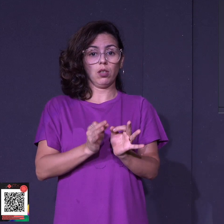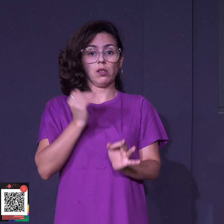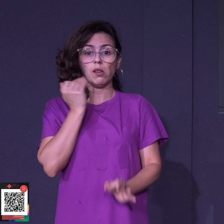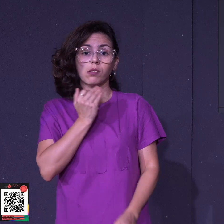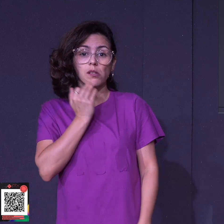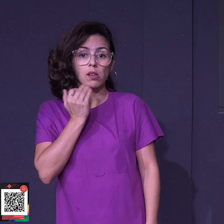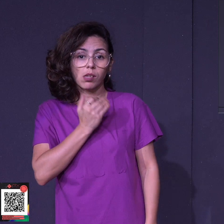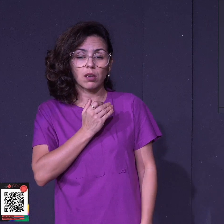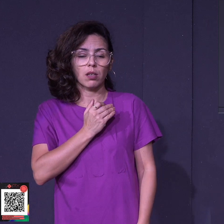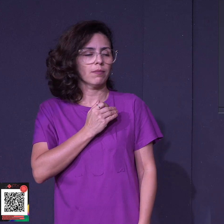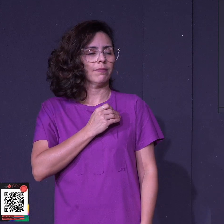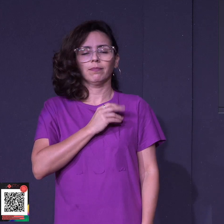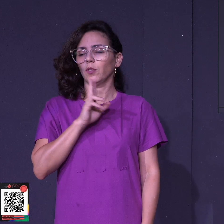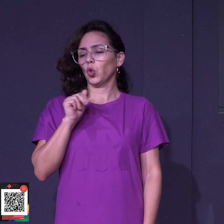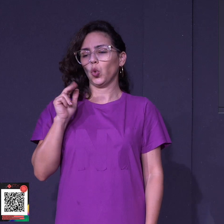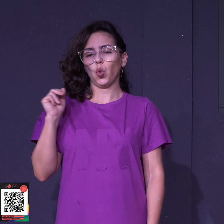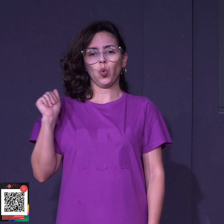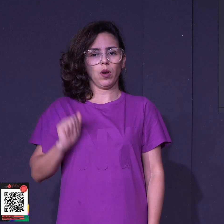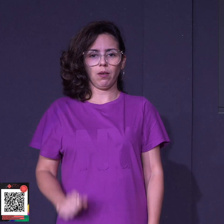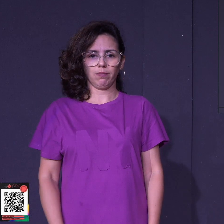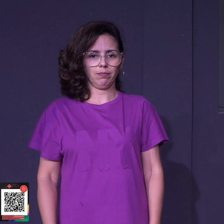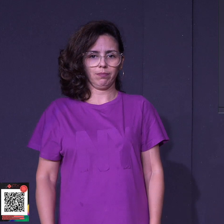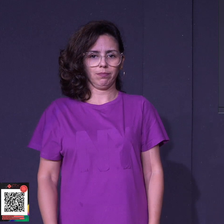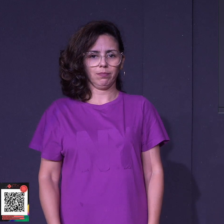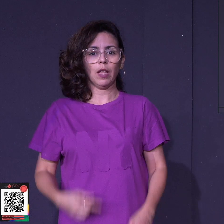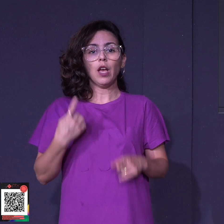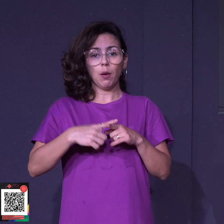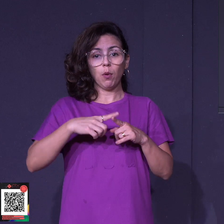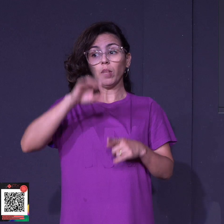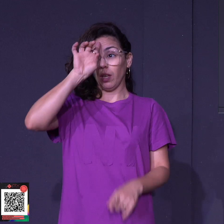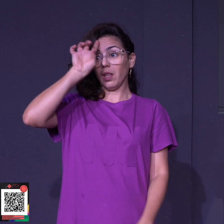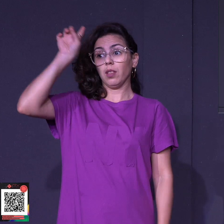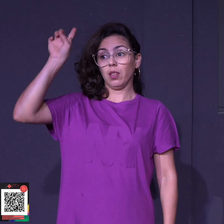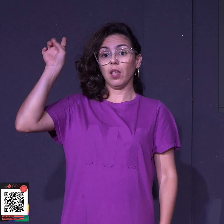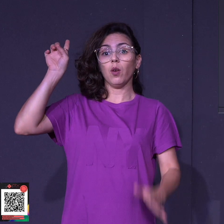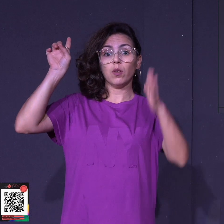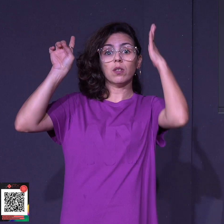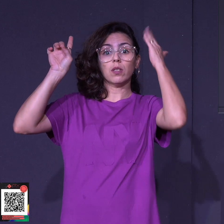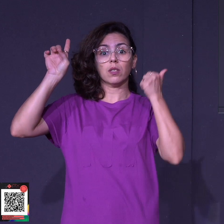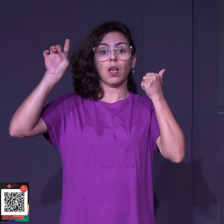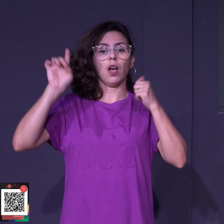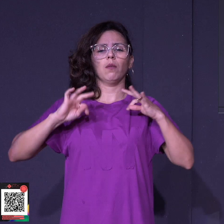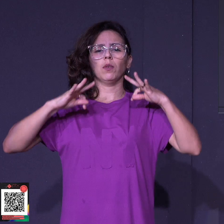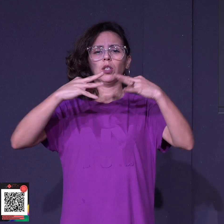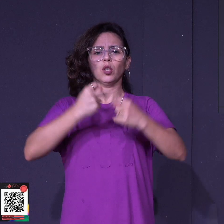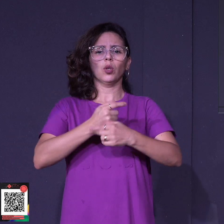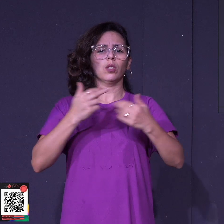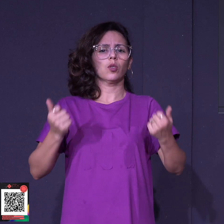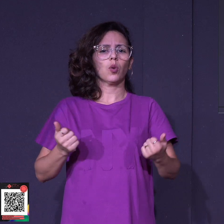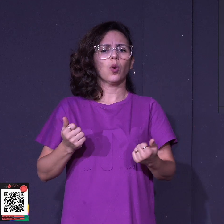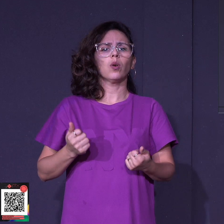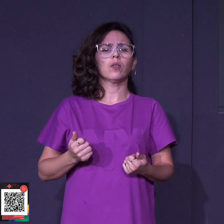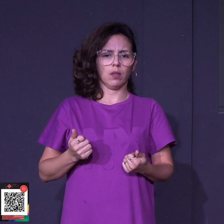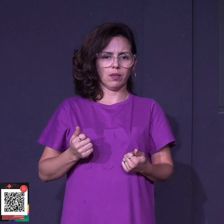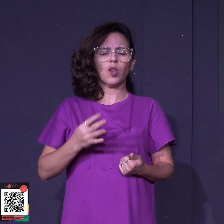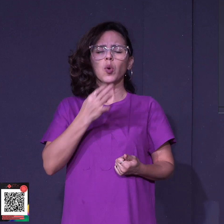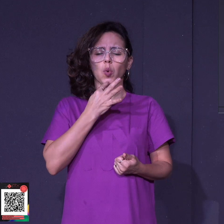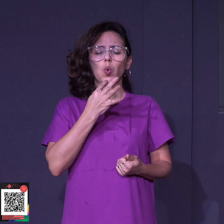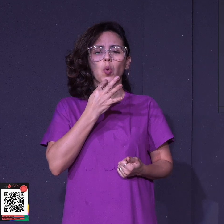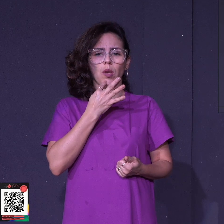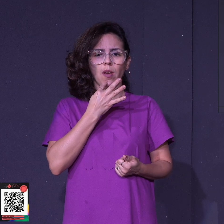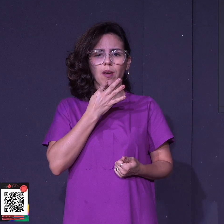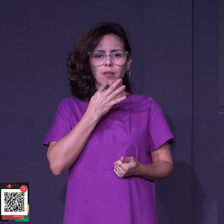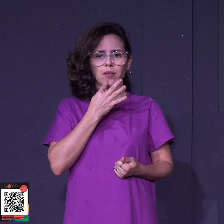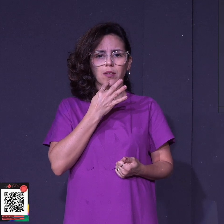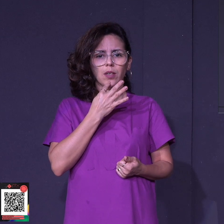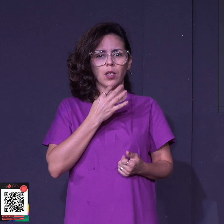com quem está a razão e com quem está o erro. E diante dele, ninguém... A voz vai